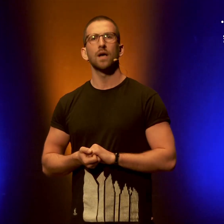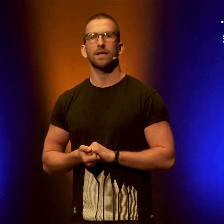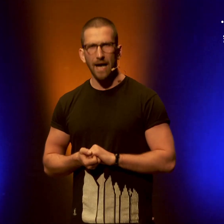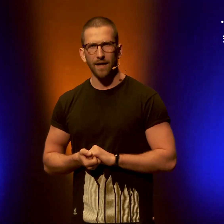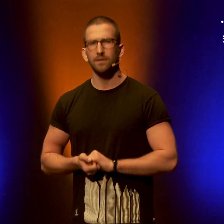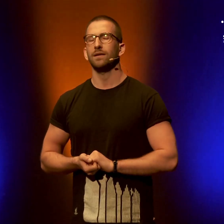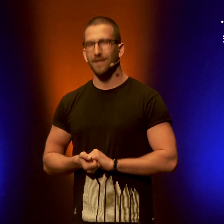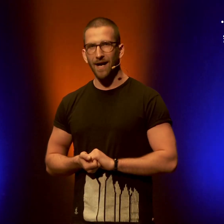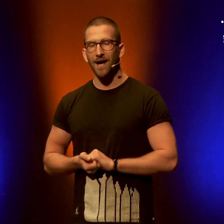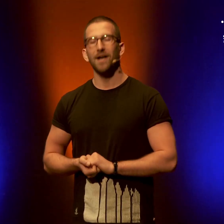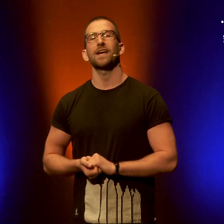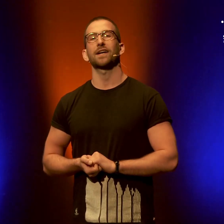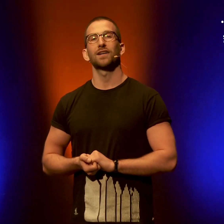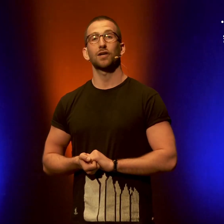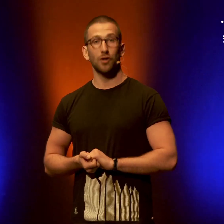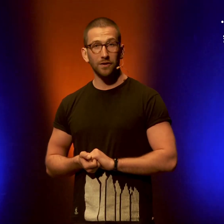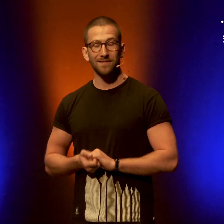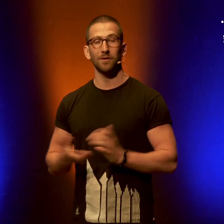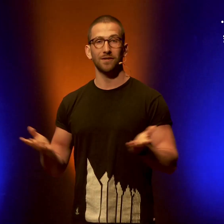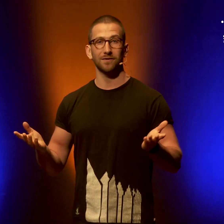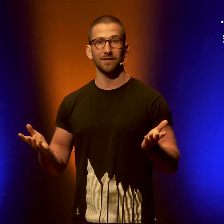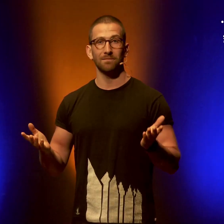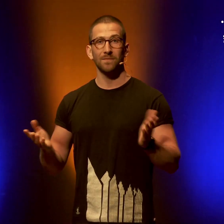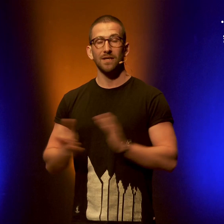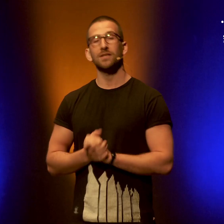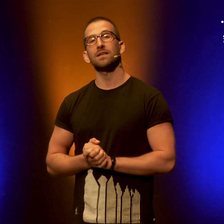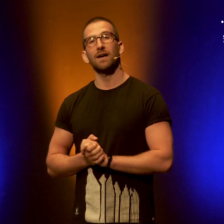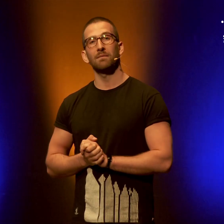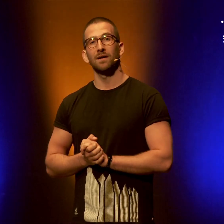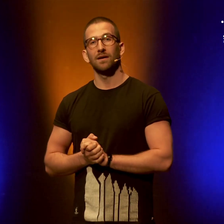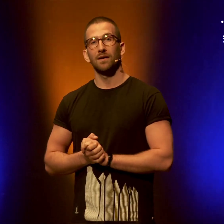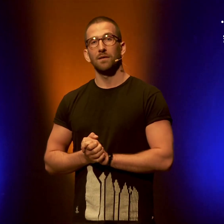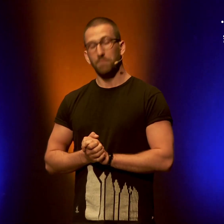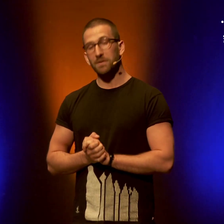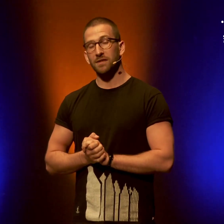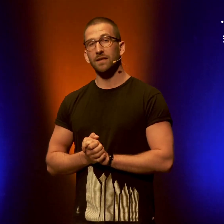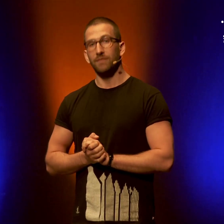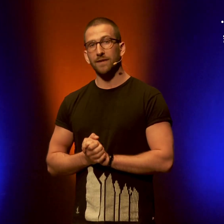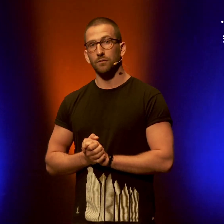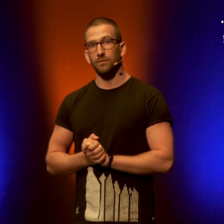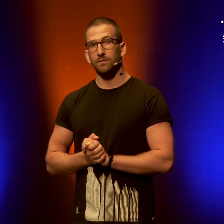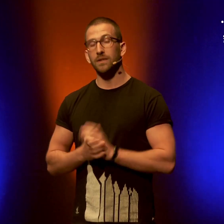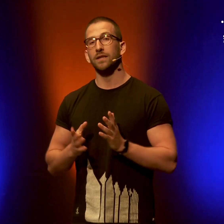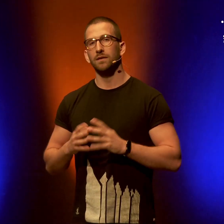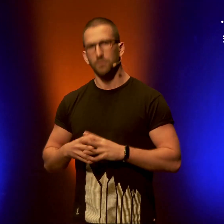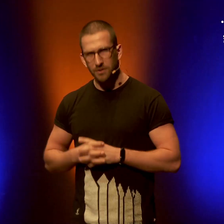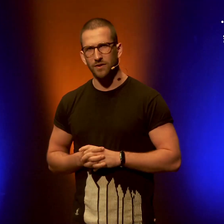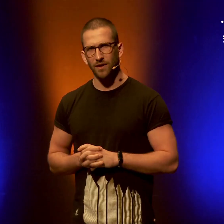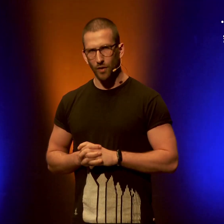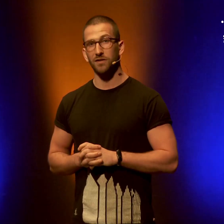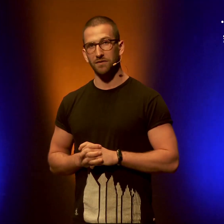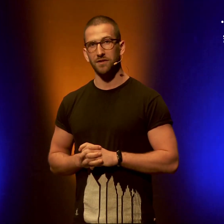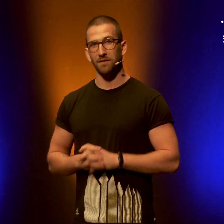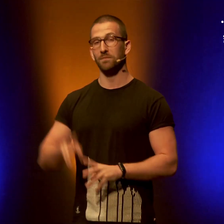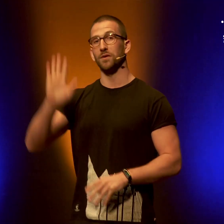literą K. K jak koniec, moi drodzy. Życzę Wam pomyślnych wiatrów, tych